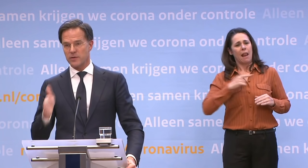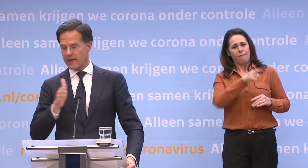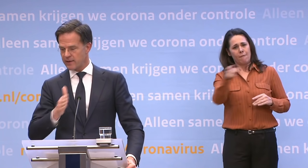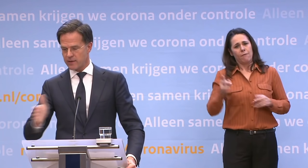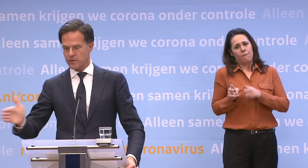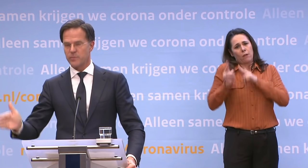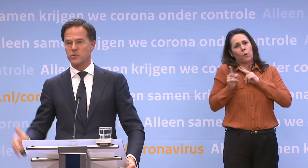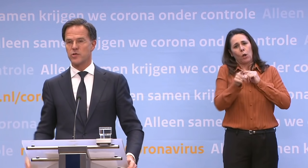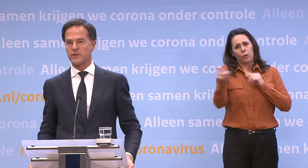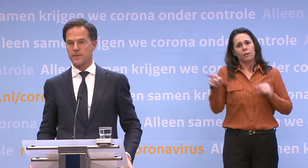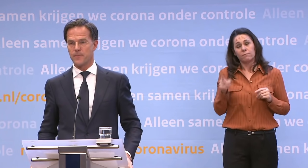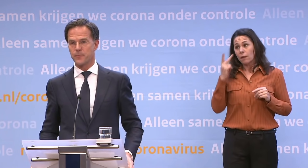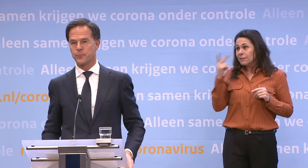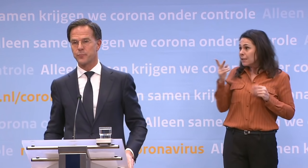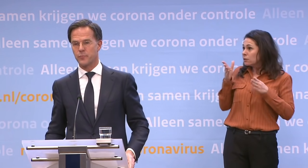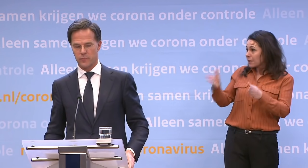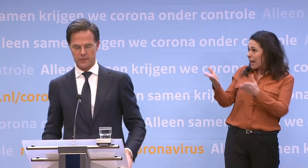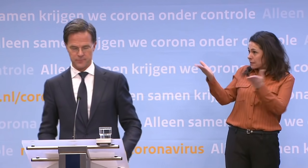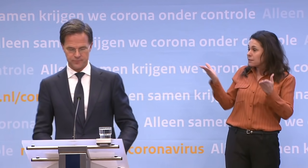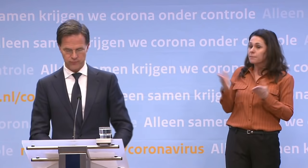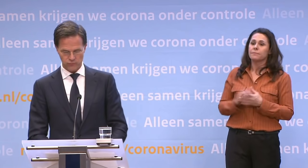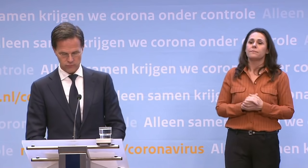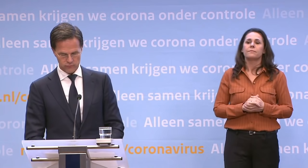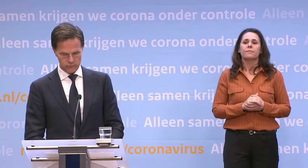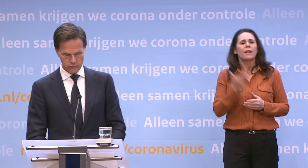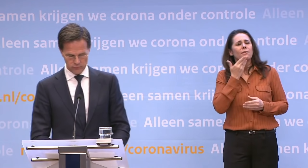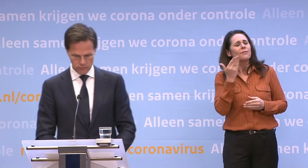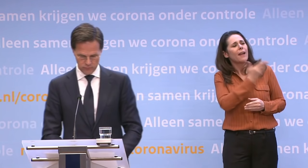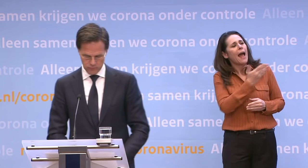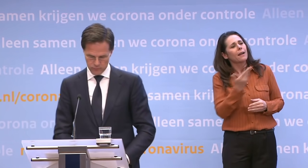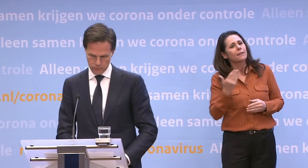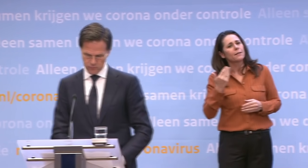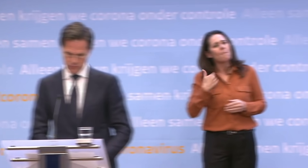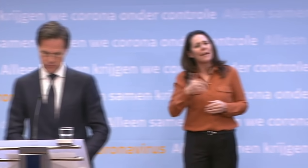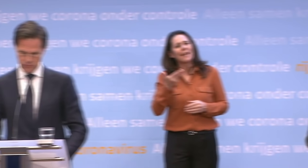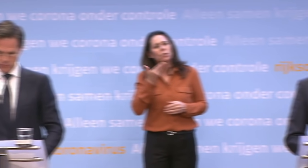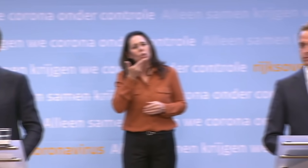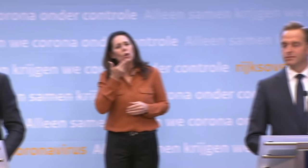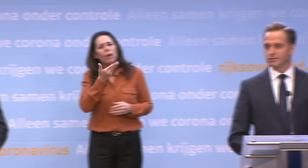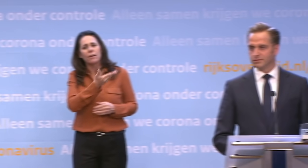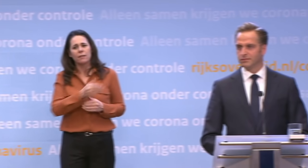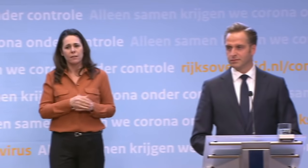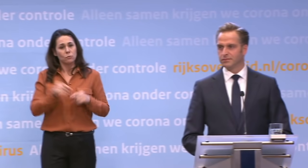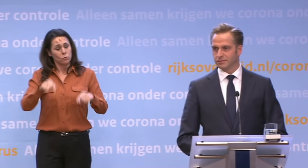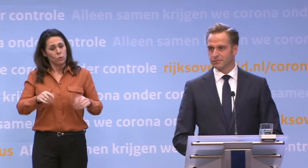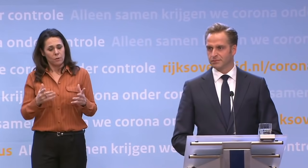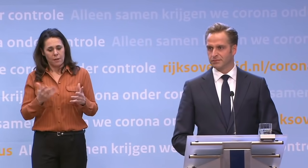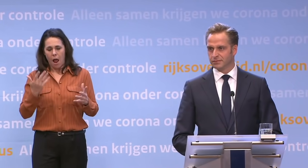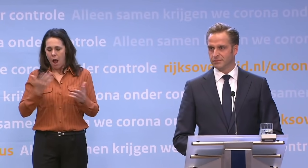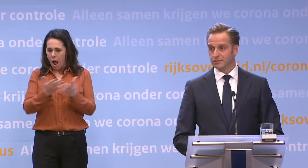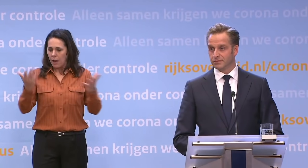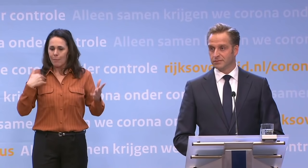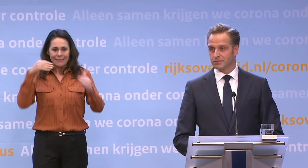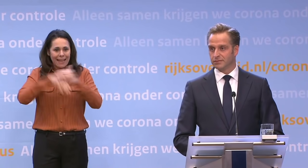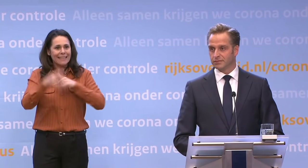lukt. Kijk naar het beeld op straat. Een vraagje nog voor meneer De Jonge. We vragen nu al een tijdje eigenlijk het maximale van alle mensen die in